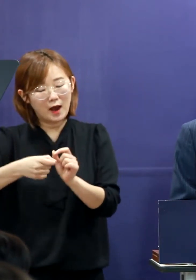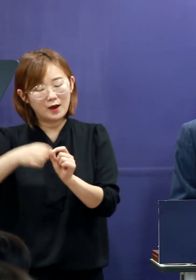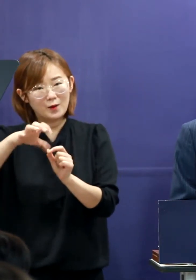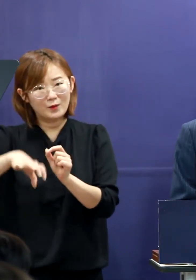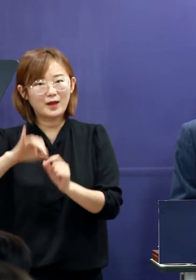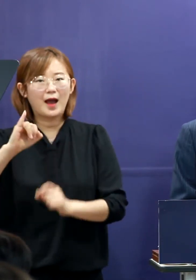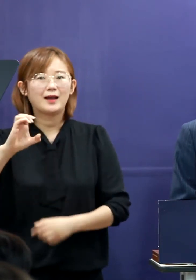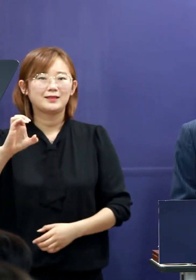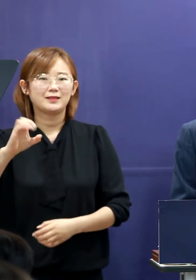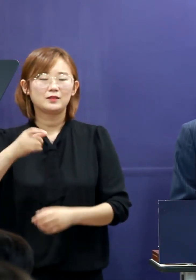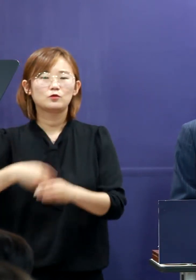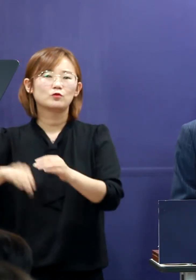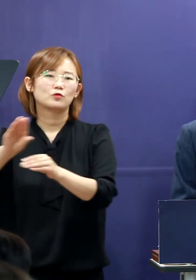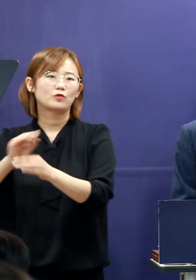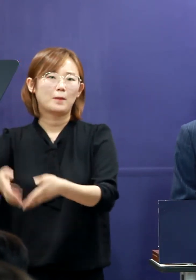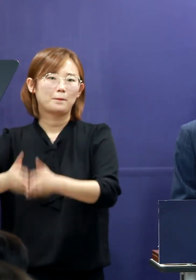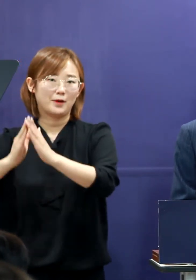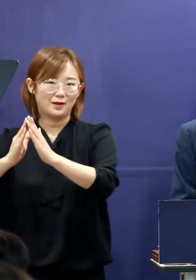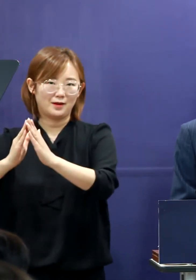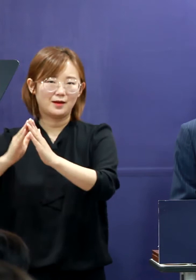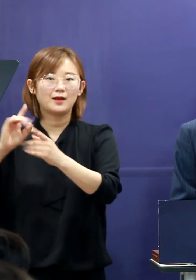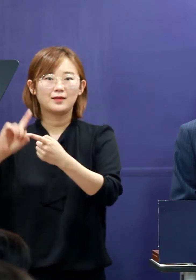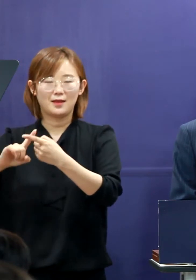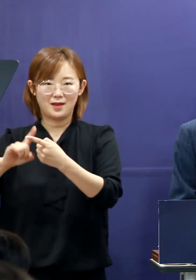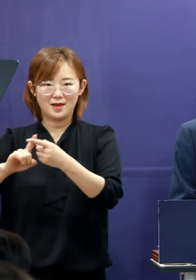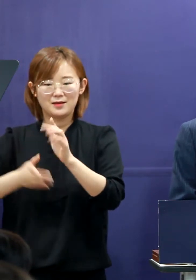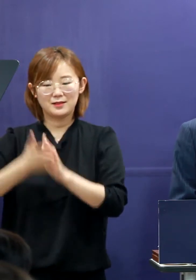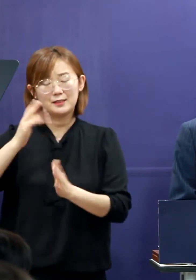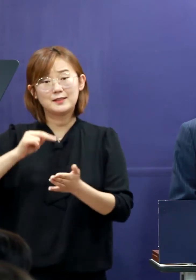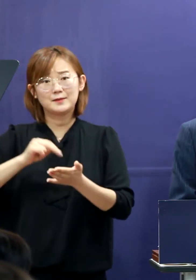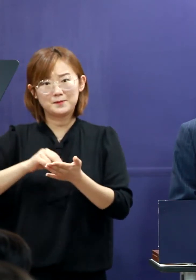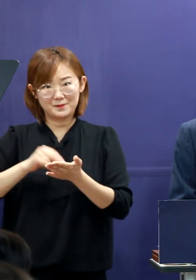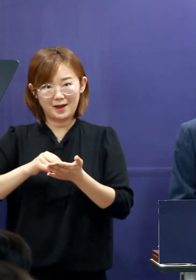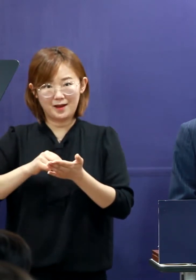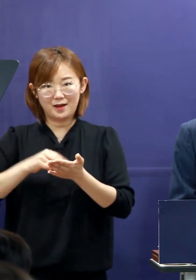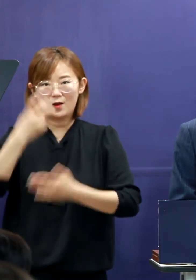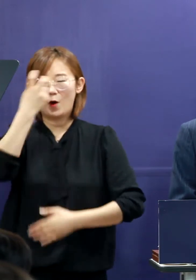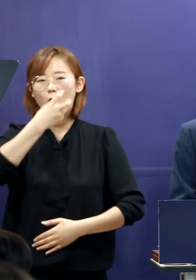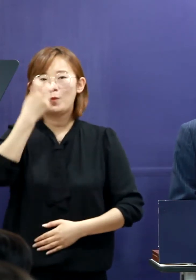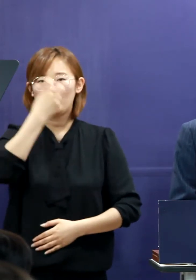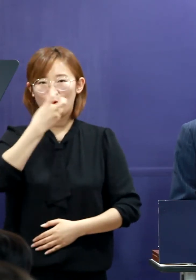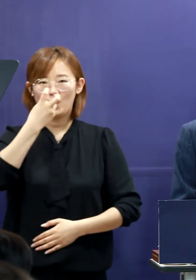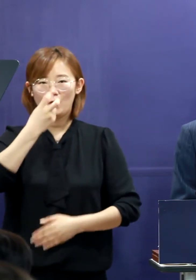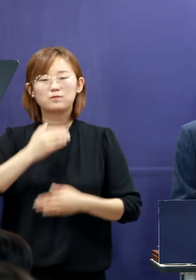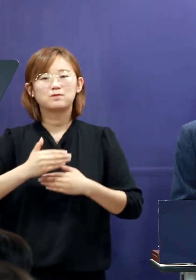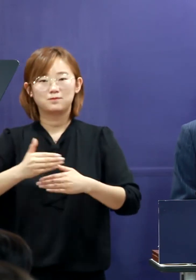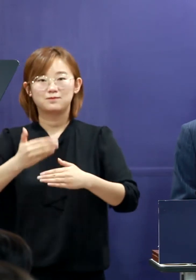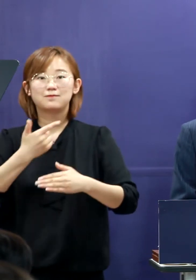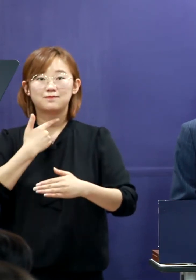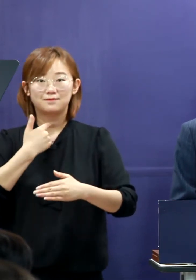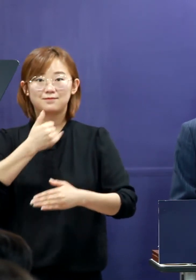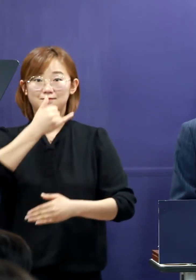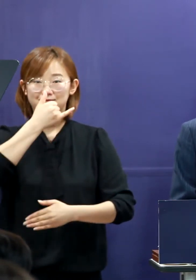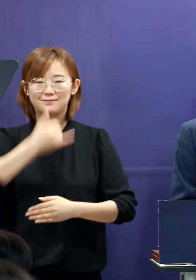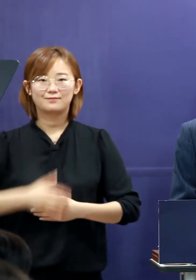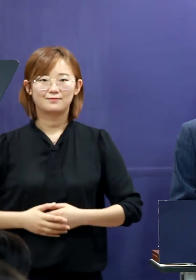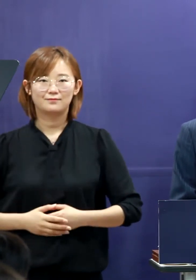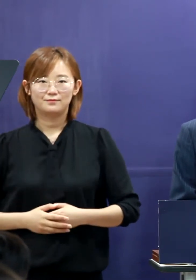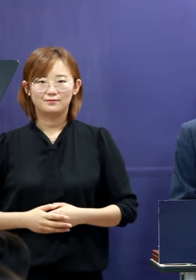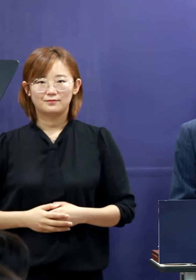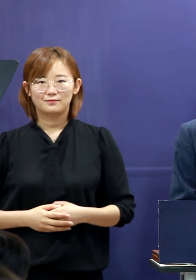나들목을 추가로 좀 설치하는 방안에 대해서 시 차원에서도 좀 검토를 해오고 있었습니다.